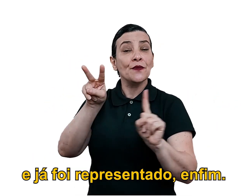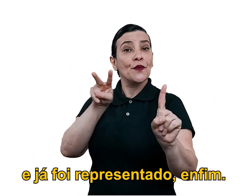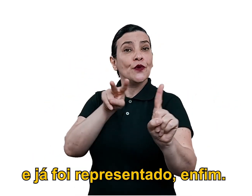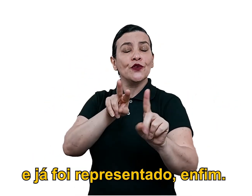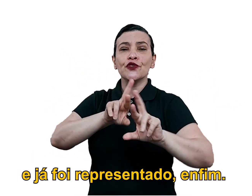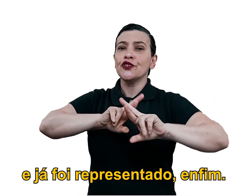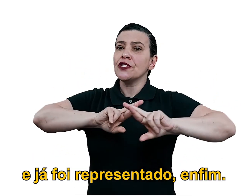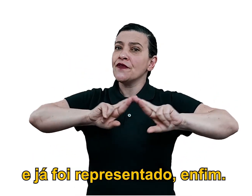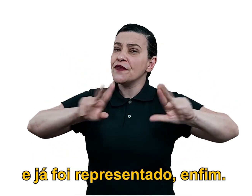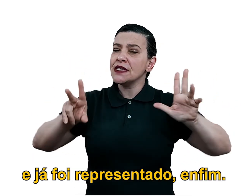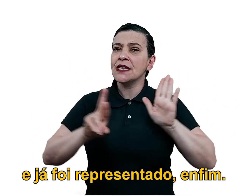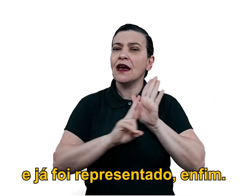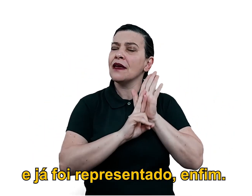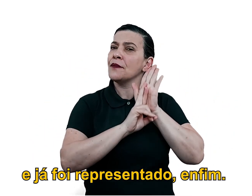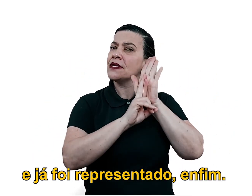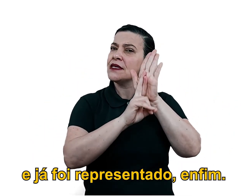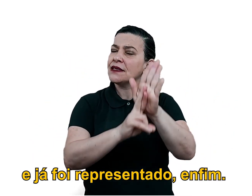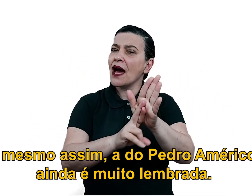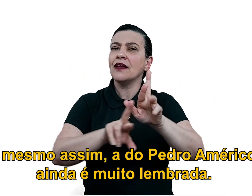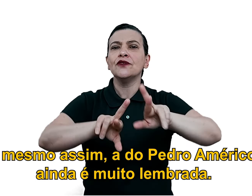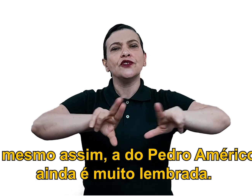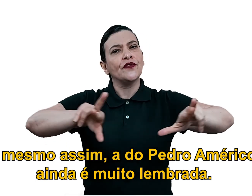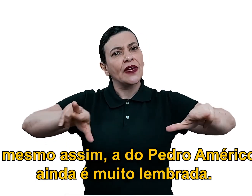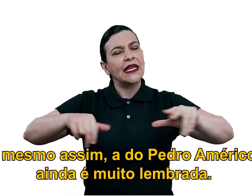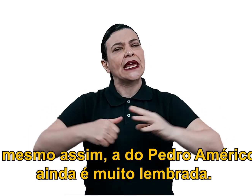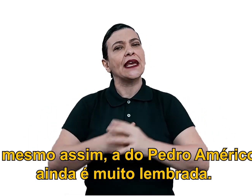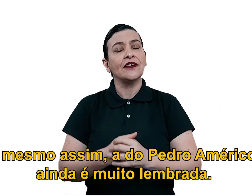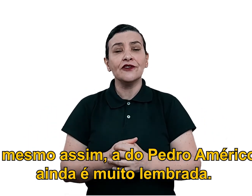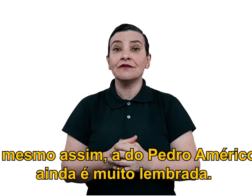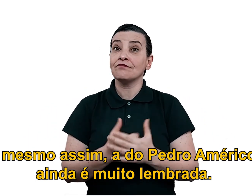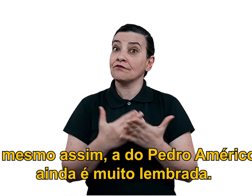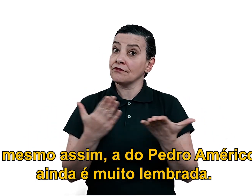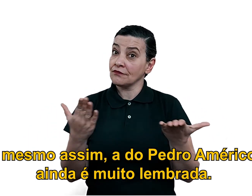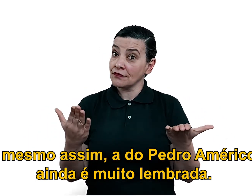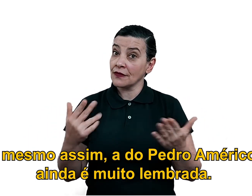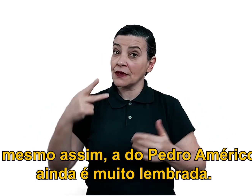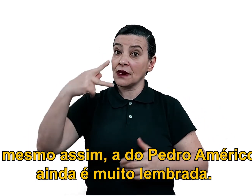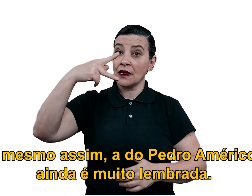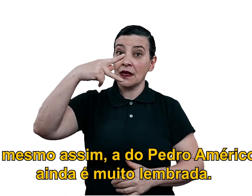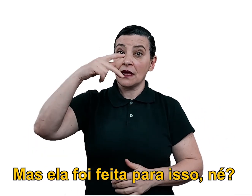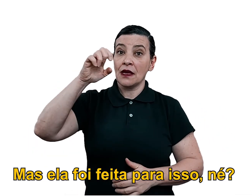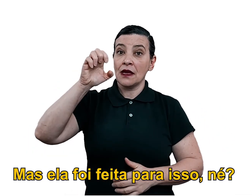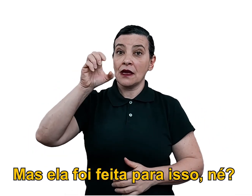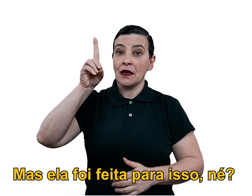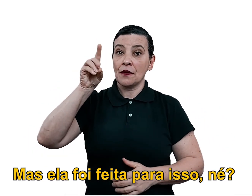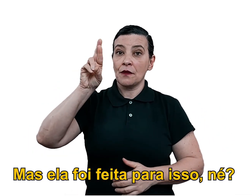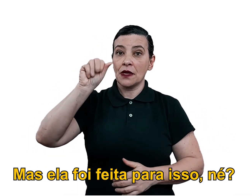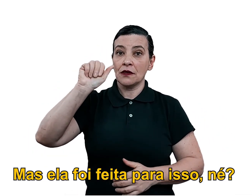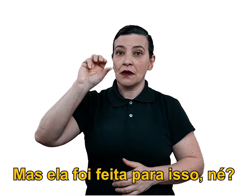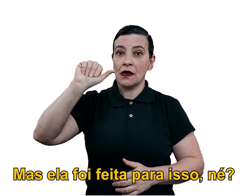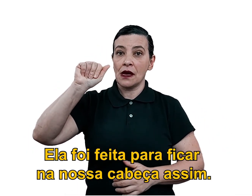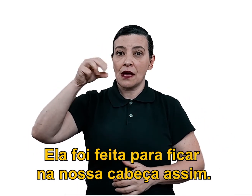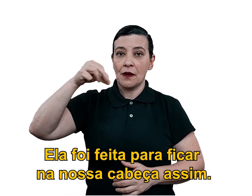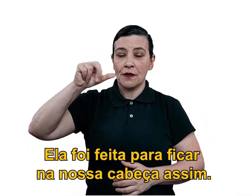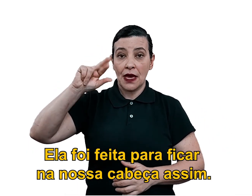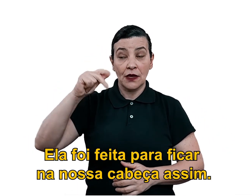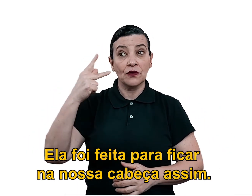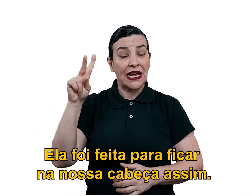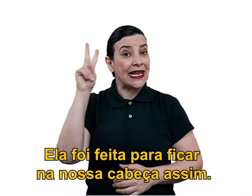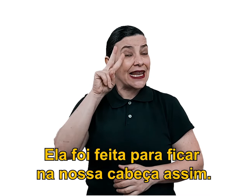foi representado, enfim. E mesmo assim, a do Pedro Américo ainda é muito lembrada. Mas ela foi feita para isso, né? Ela foi feita para